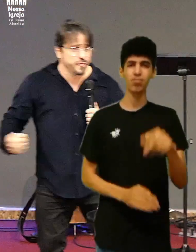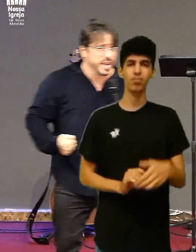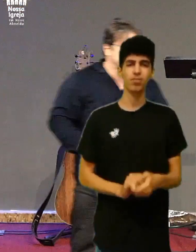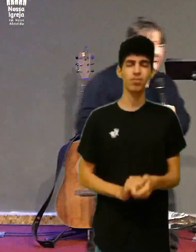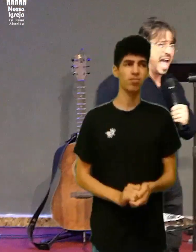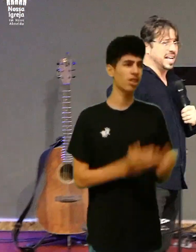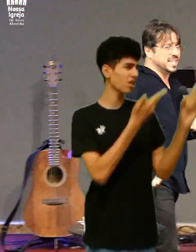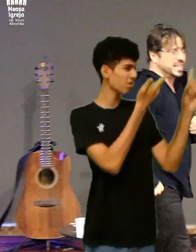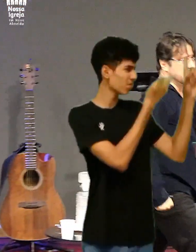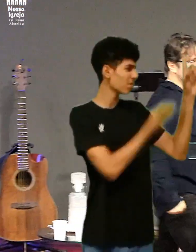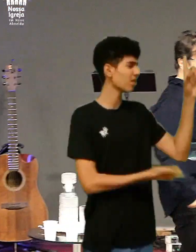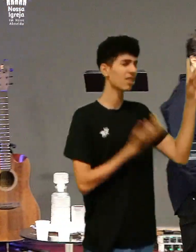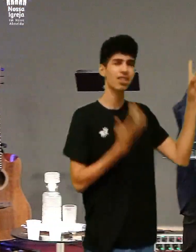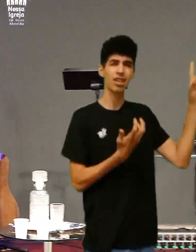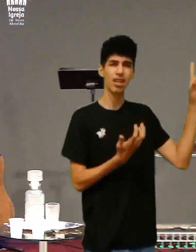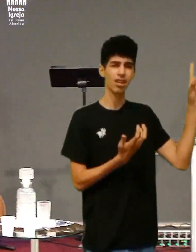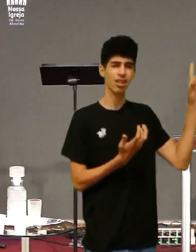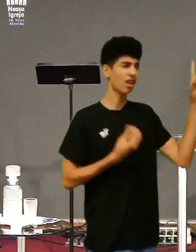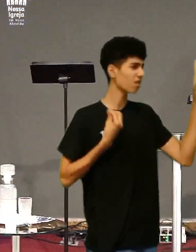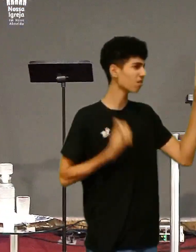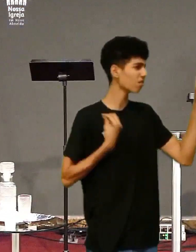de vida.